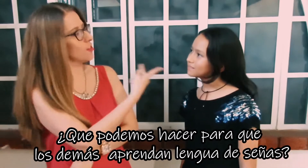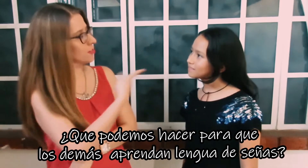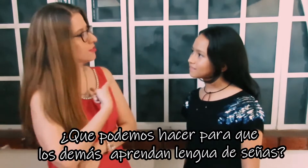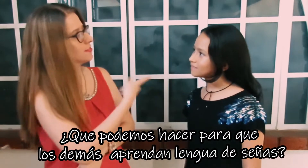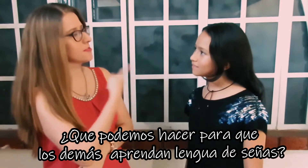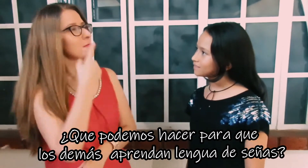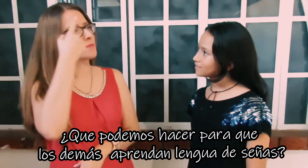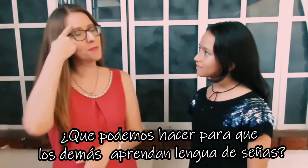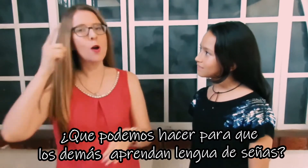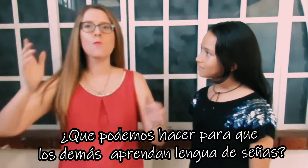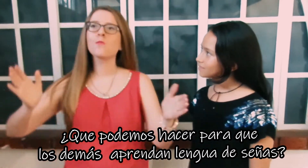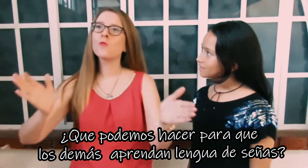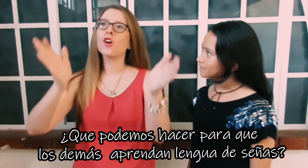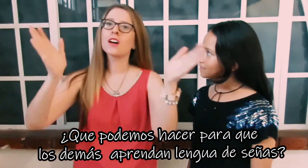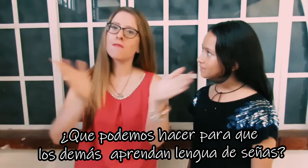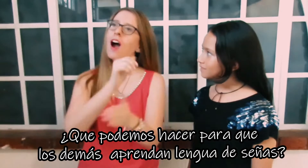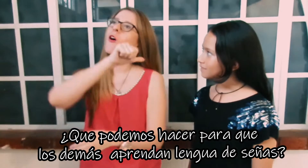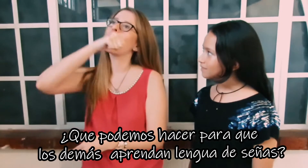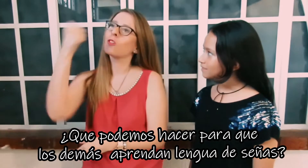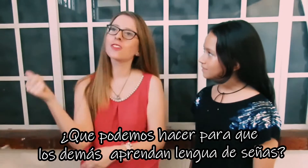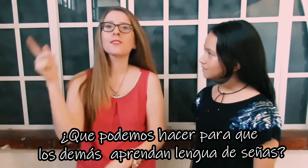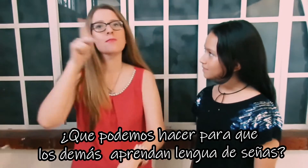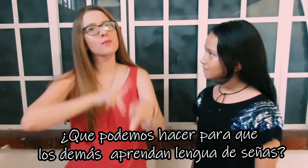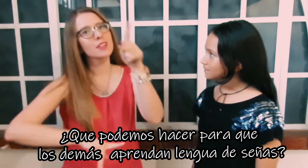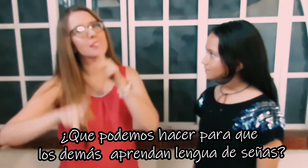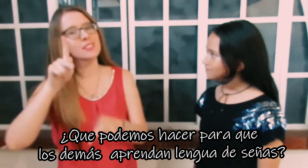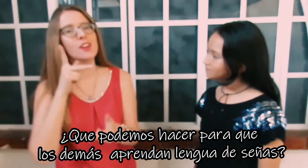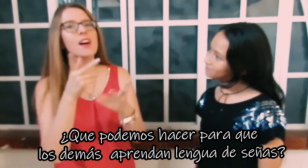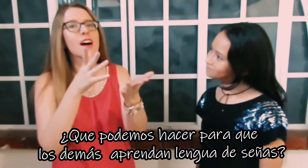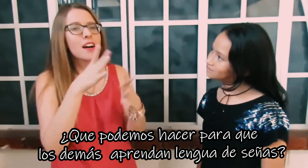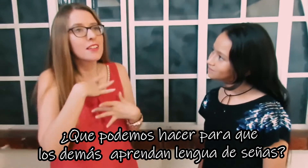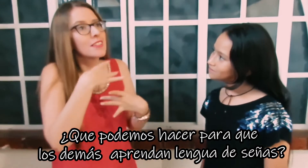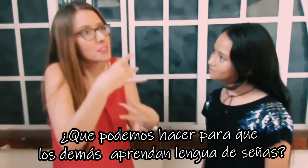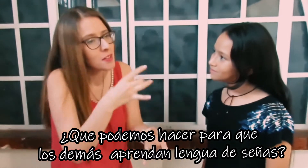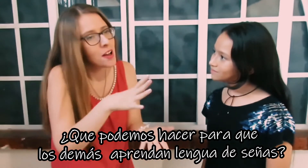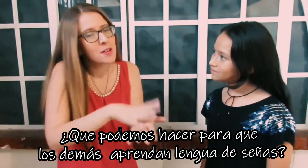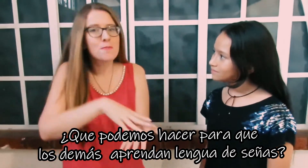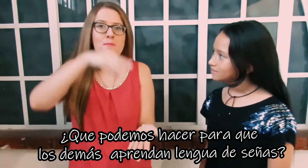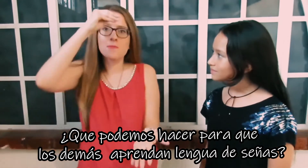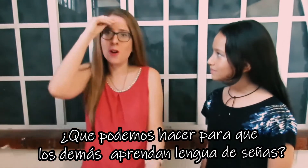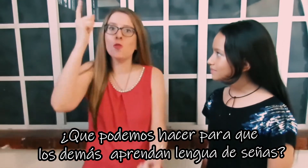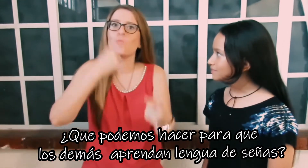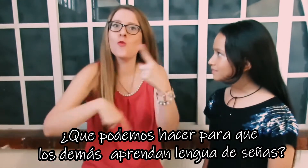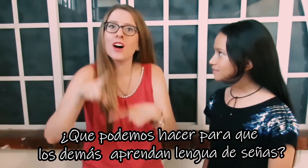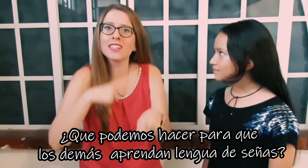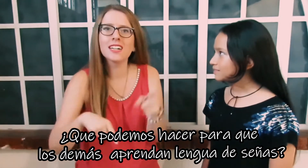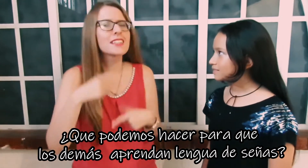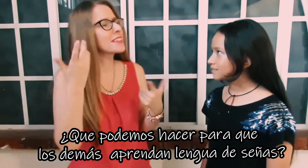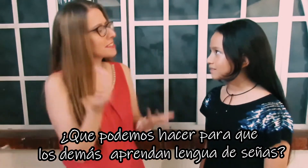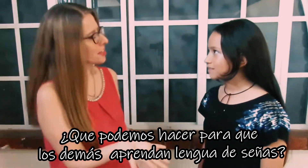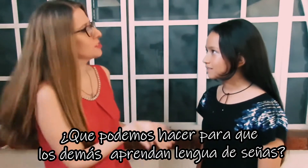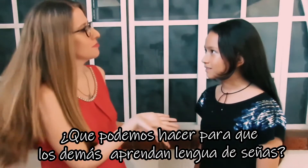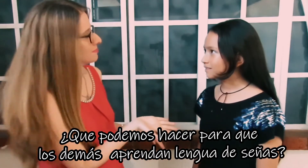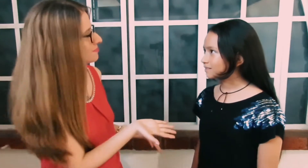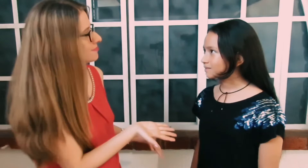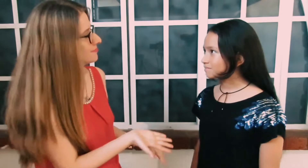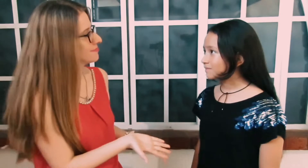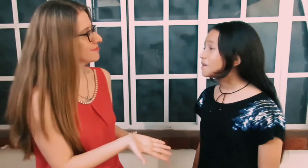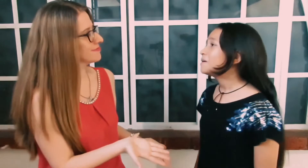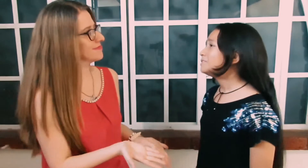¿Qué podemos hacer nosotros para motivar a otras personas a que se interesen en aprender lengua de señas? Yo